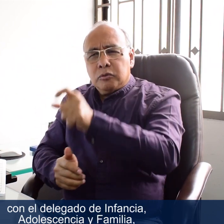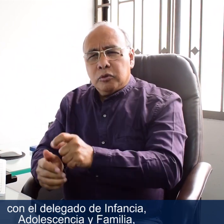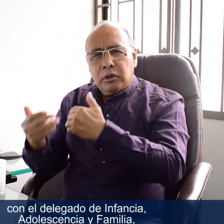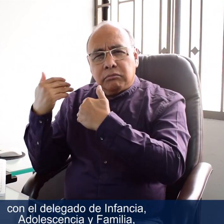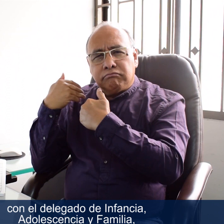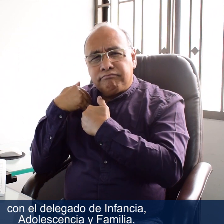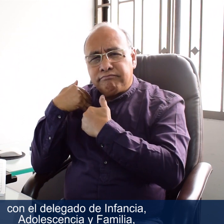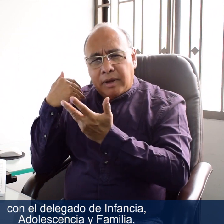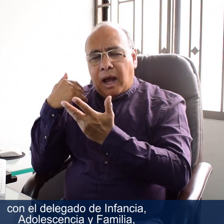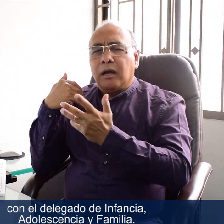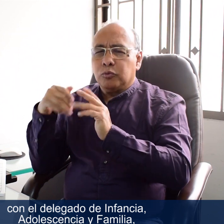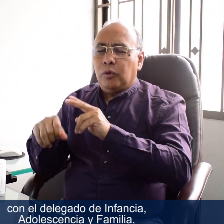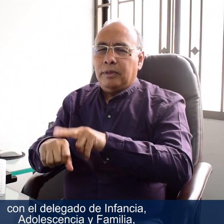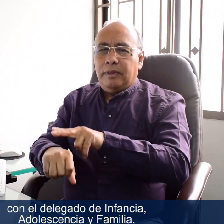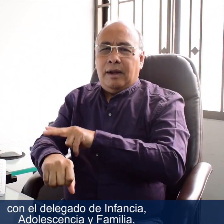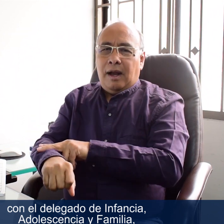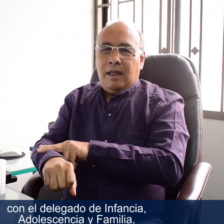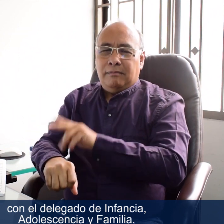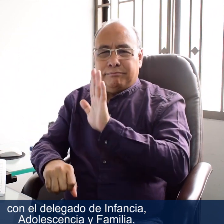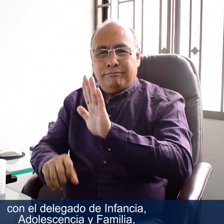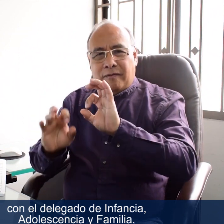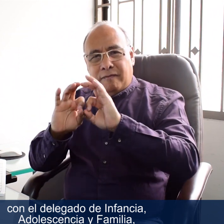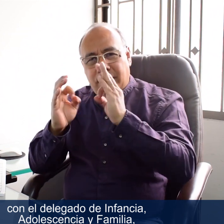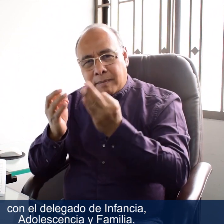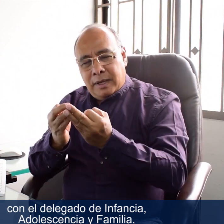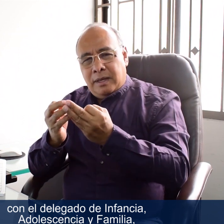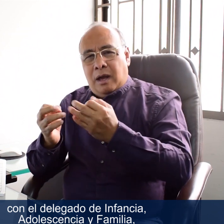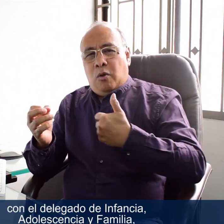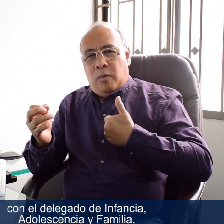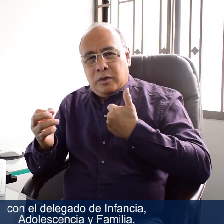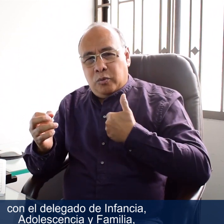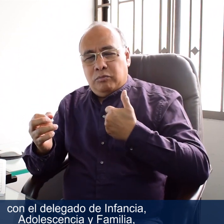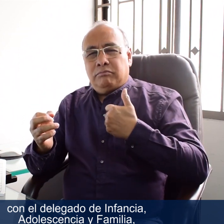con el delegado de Infancia, Adolescencia y Familia.